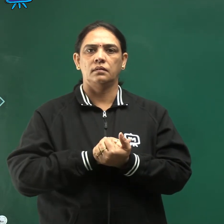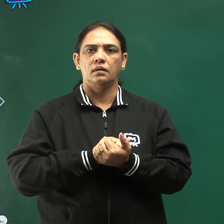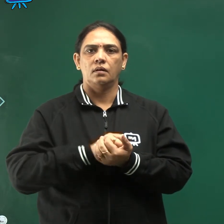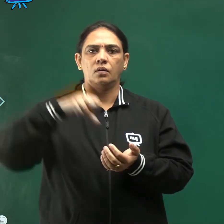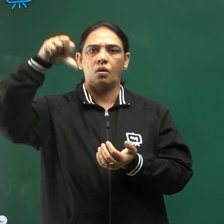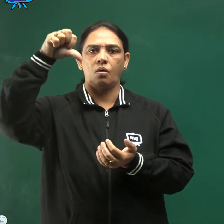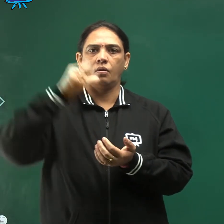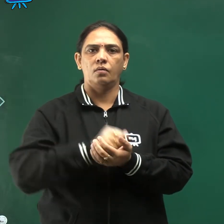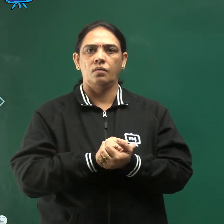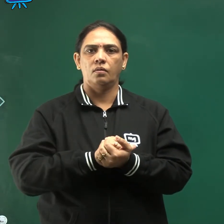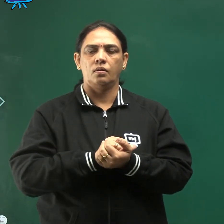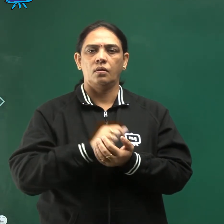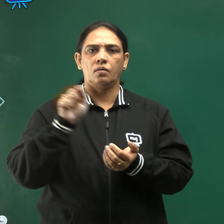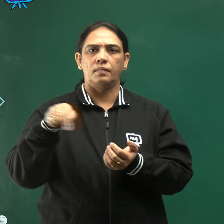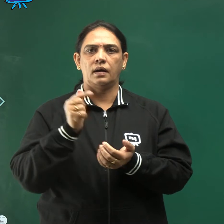9,